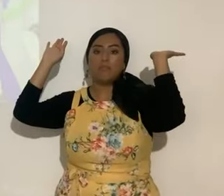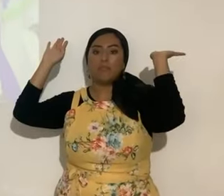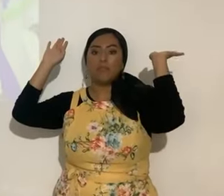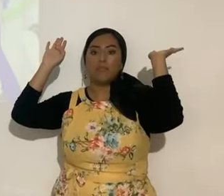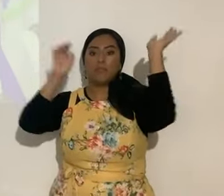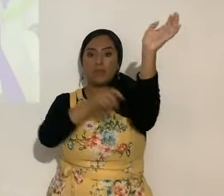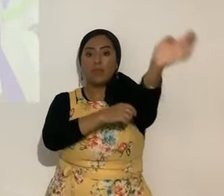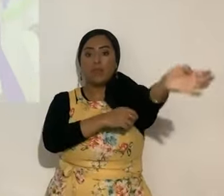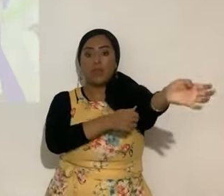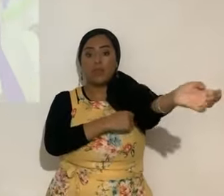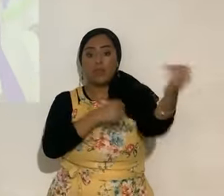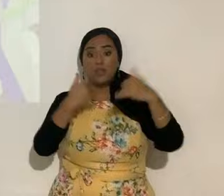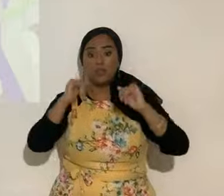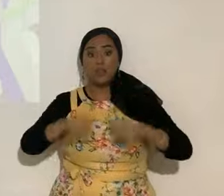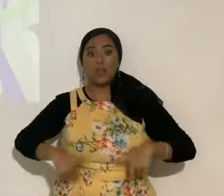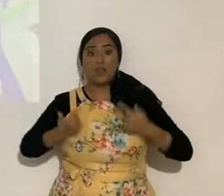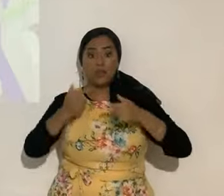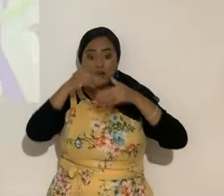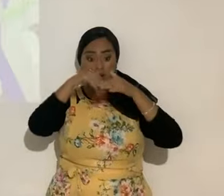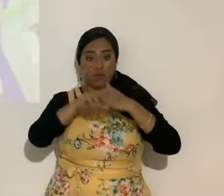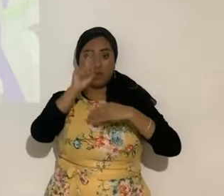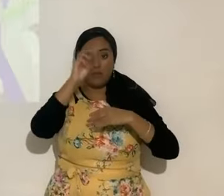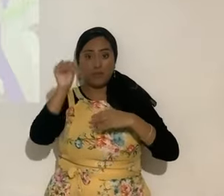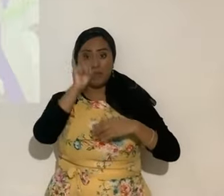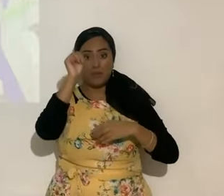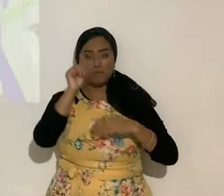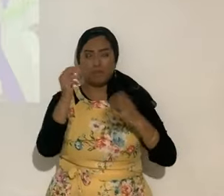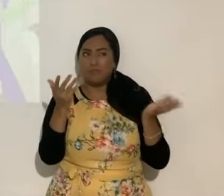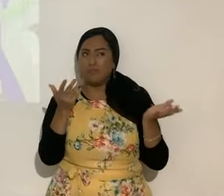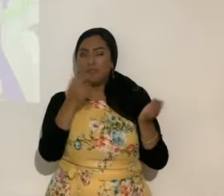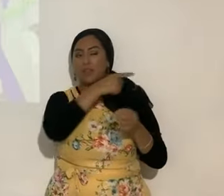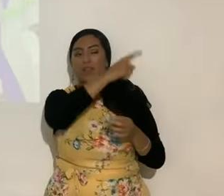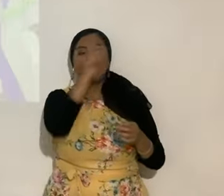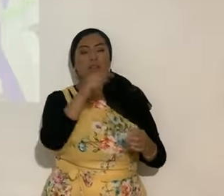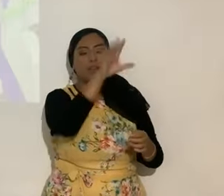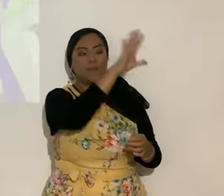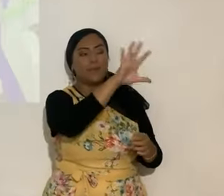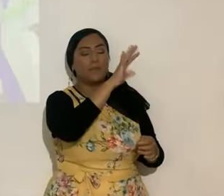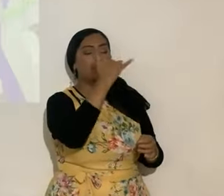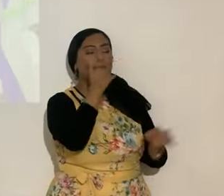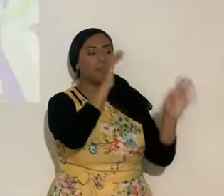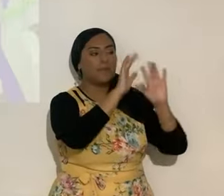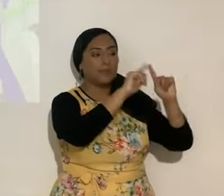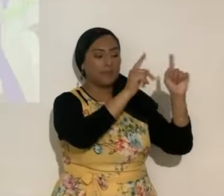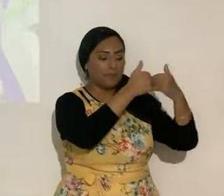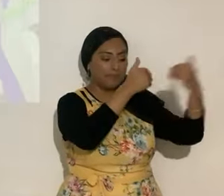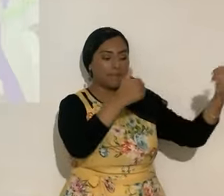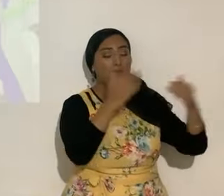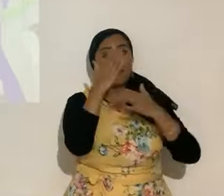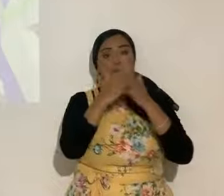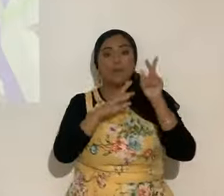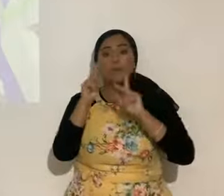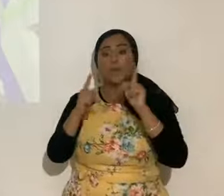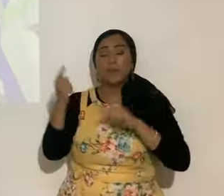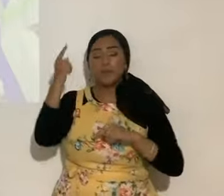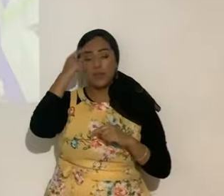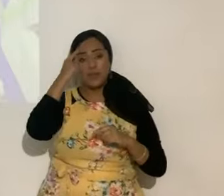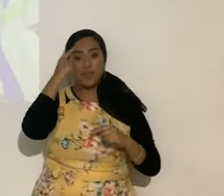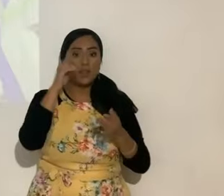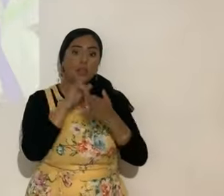y los que sigan vivos, pasarán a un milenio, imaginario de ellos, pero eso no existe, entonces, hay quienes piensan, que la inocencia,